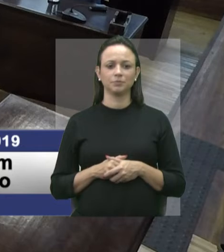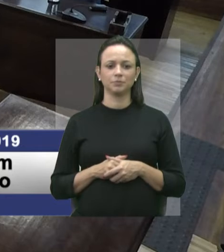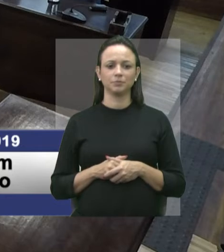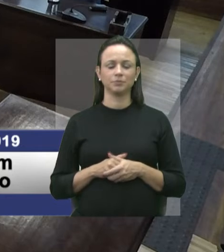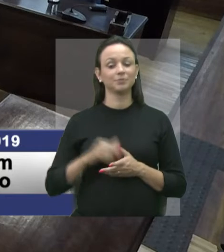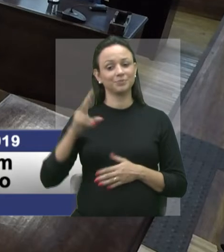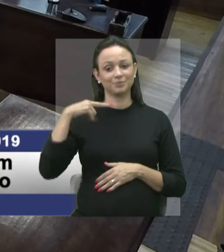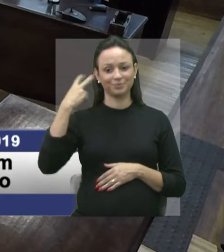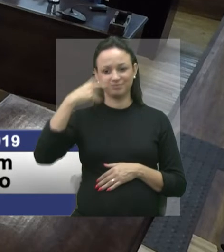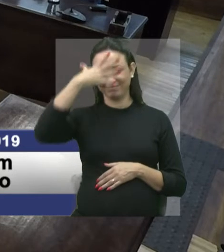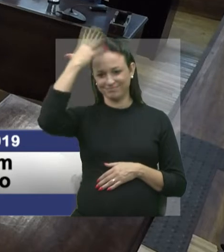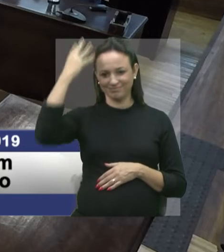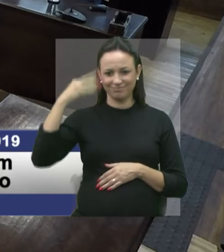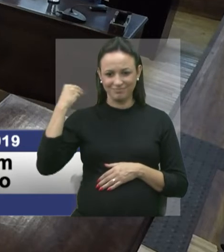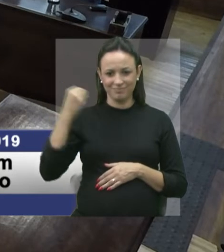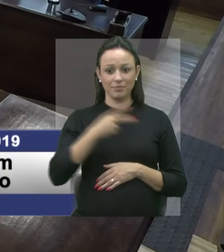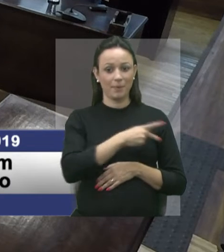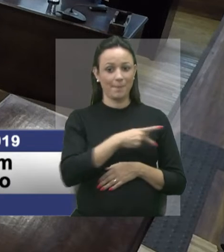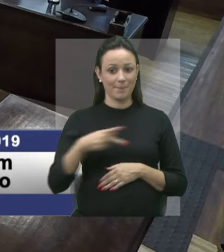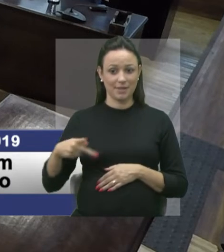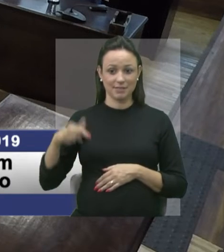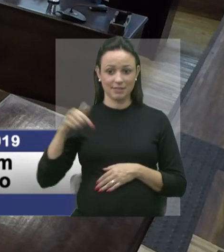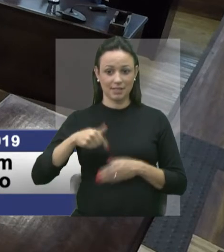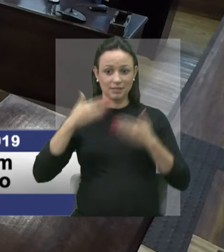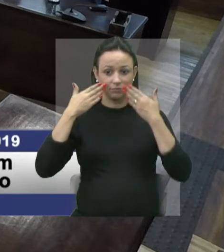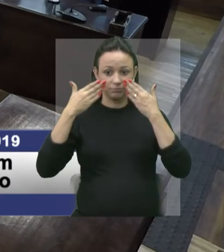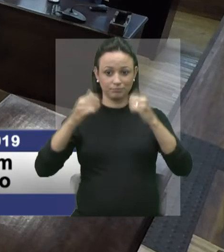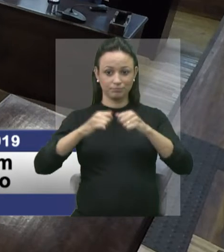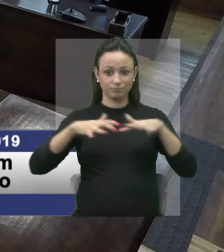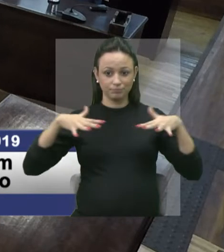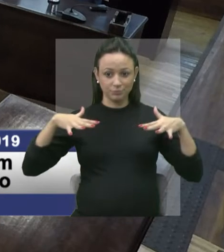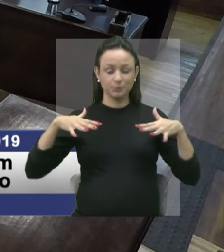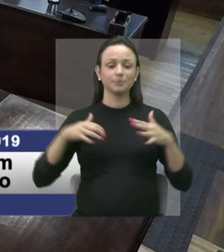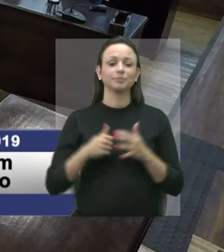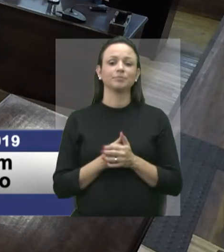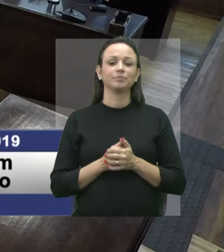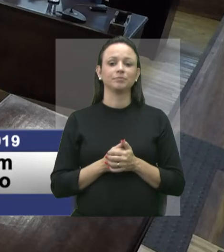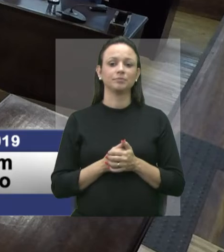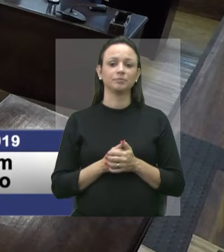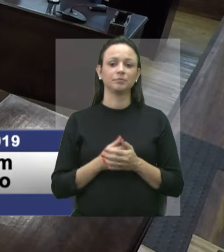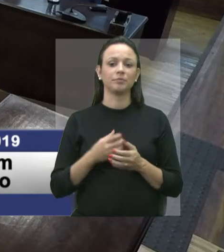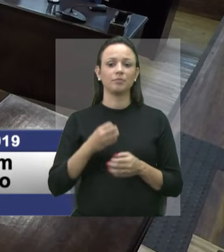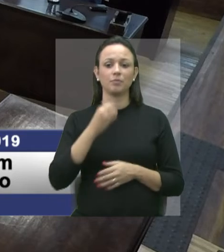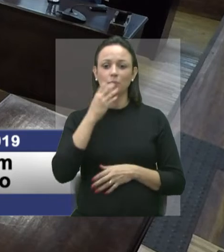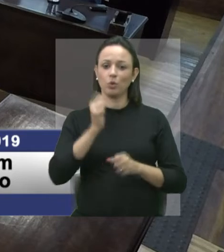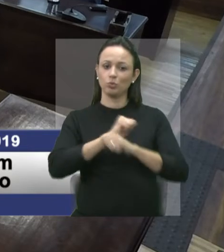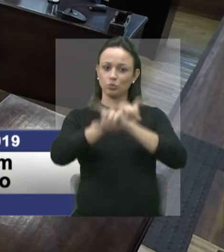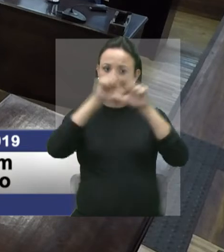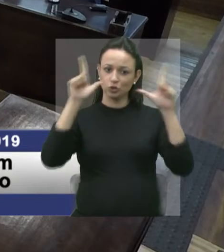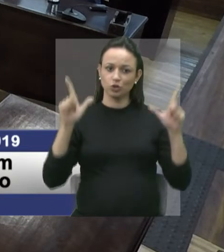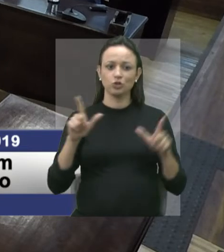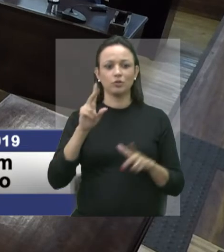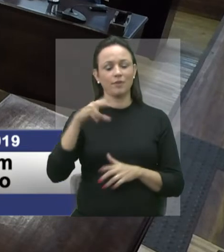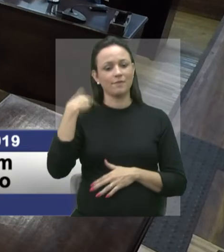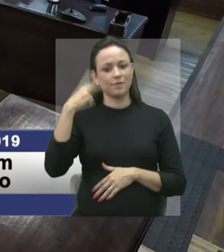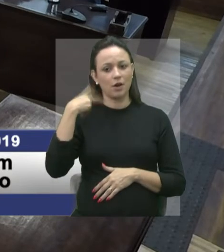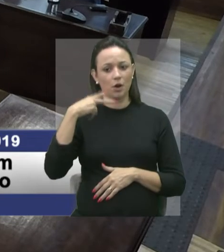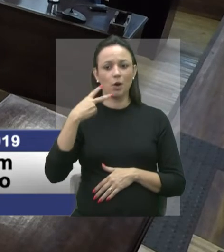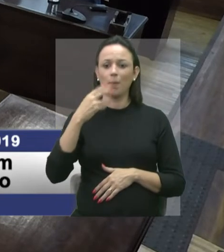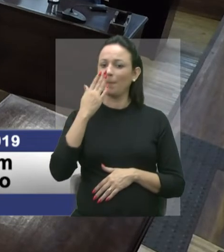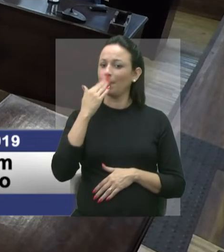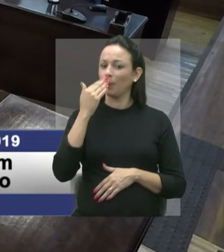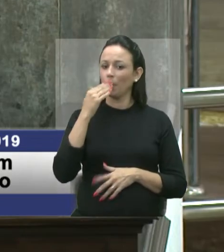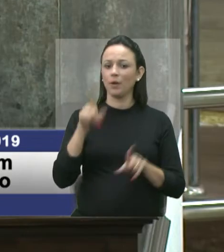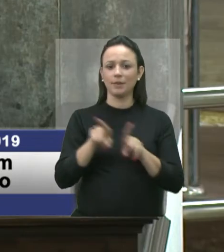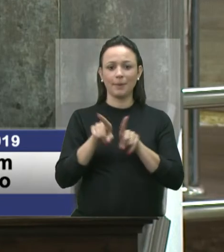Vereadora Vivian, presidente dessa audiência pública, muito bom dia ao vereador José Carlos